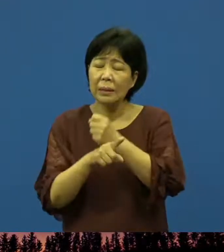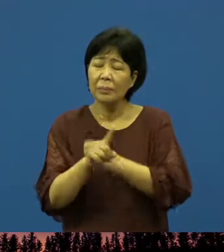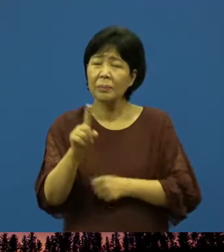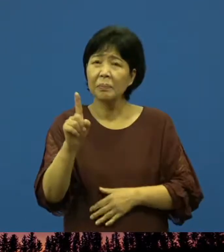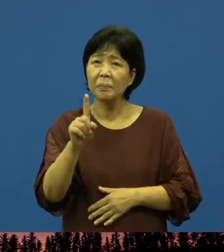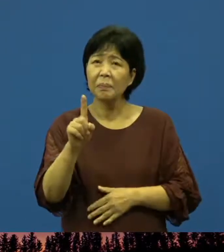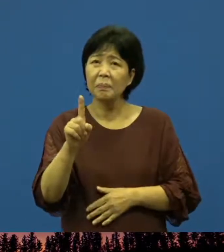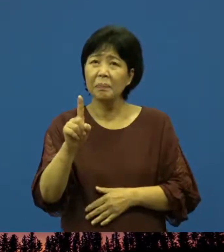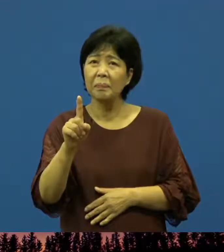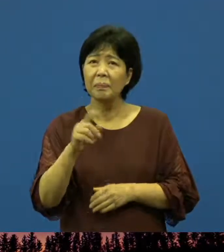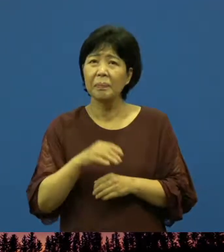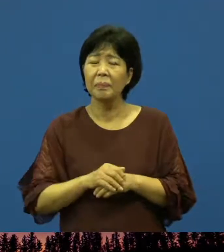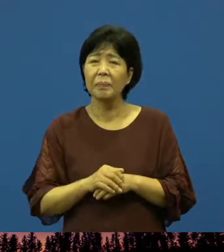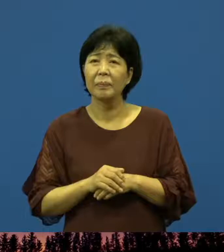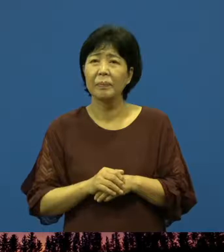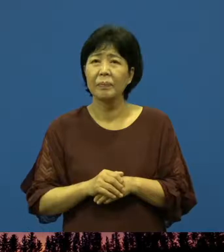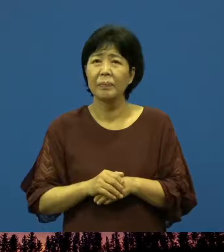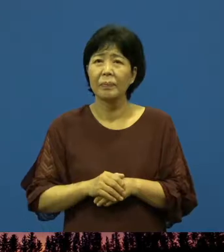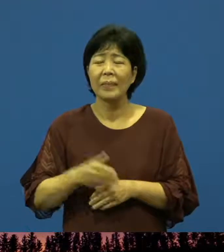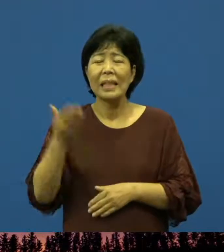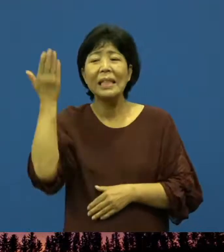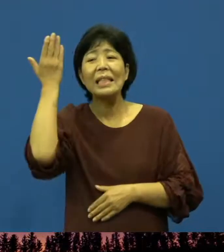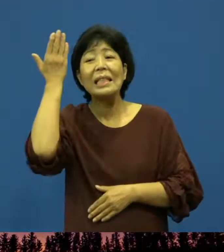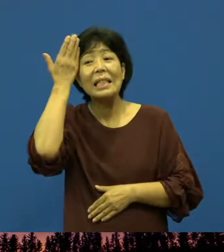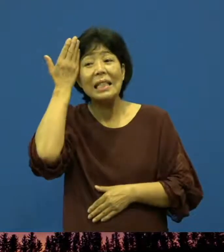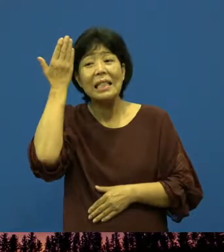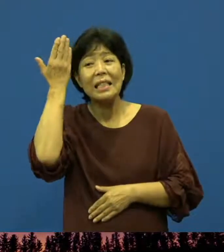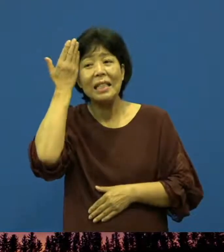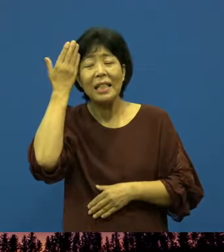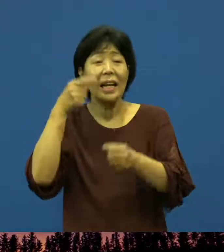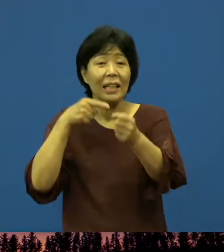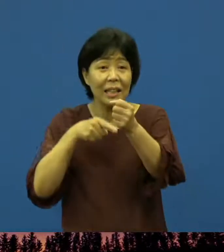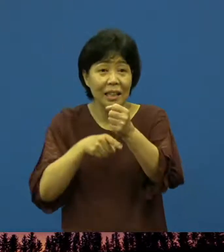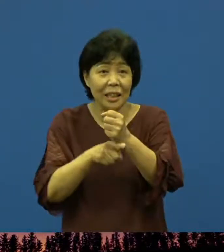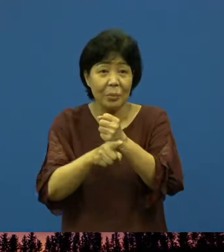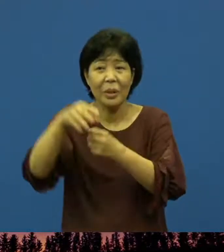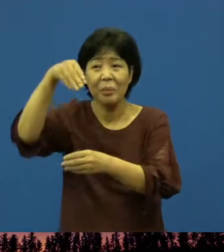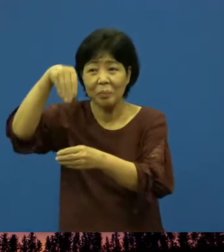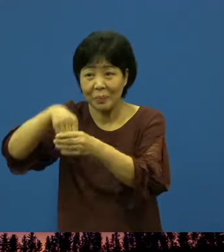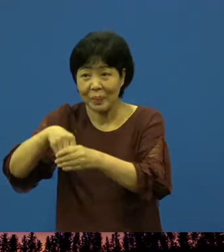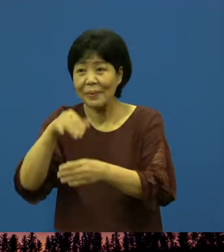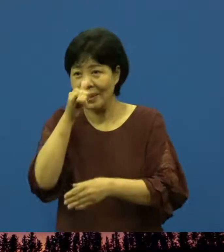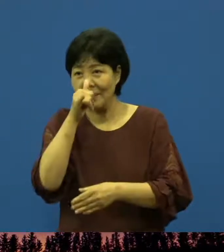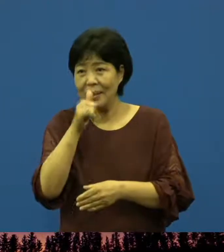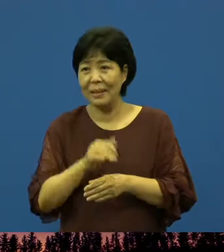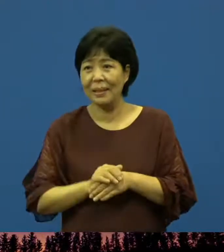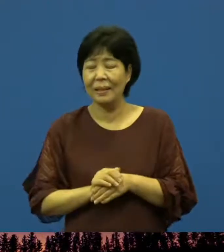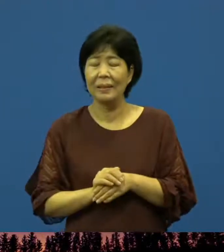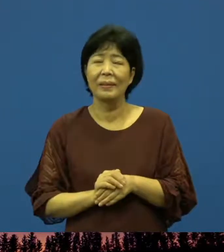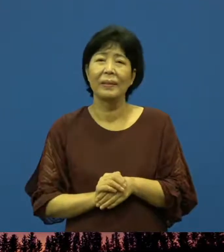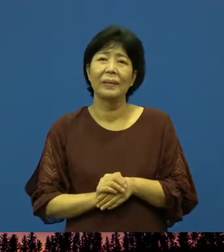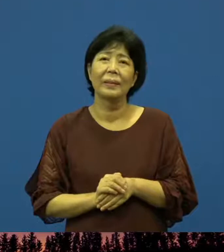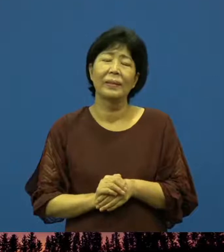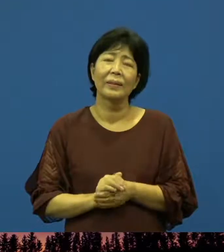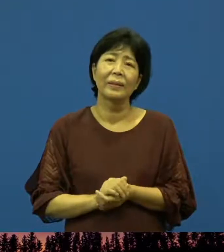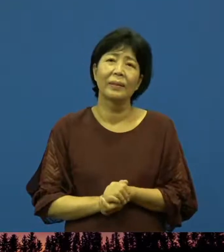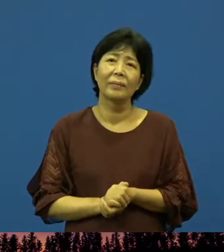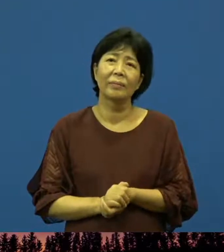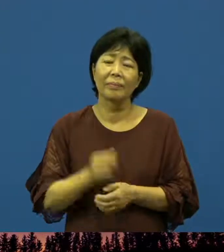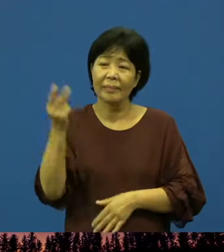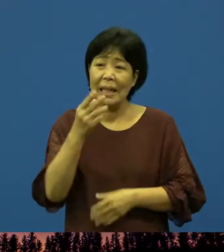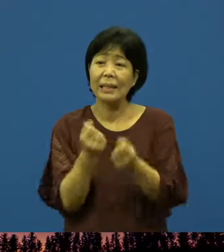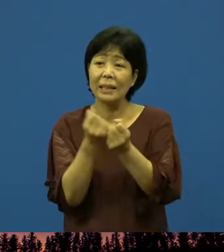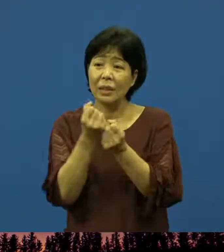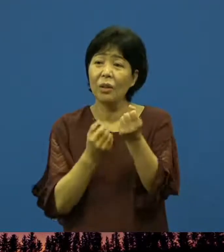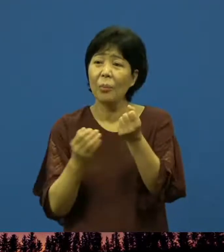노스틱, 그노시스라는 지식이라는 말의 의미가 가미해 있어요. 노스틱 영지주의자는 그러니까 다시 말하면